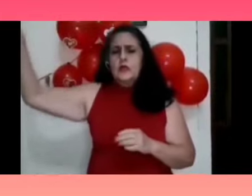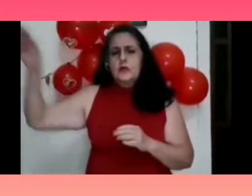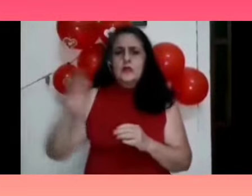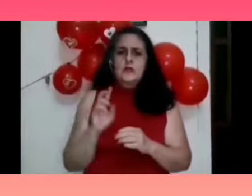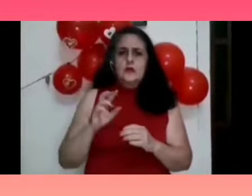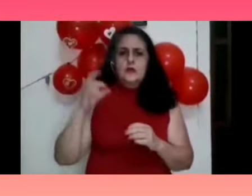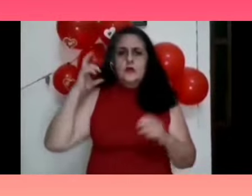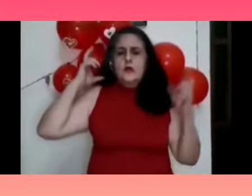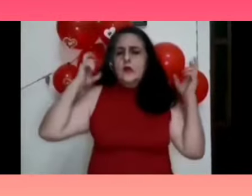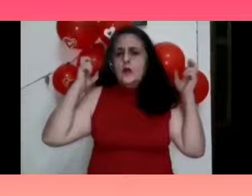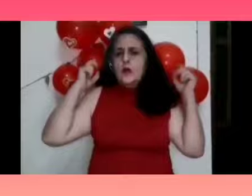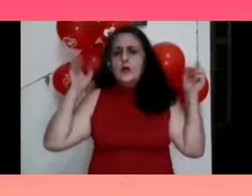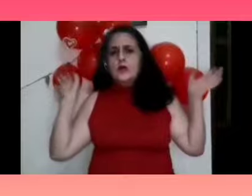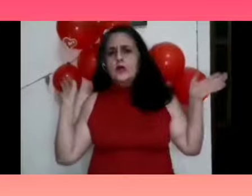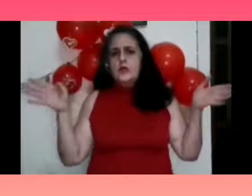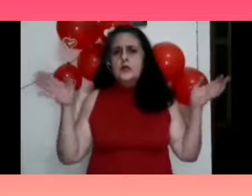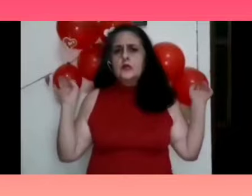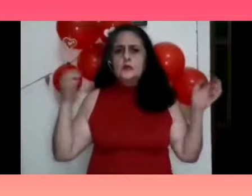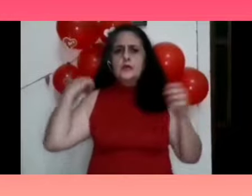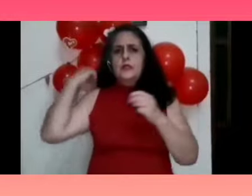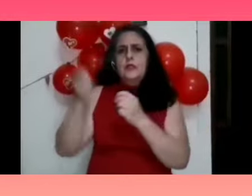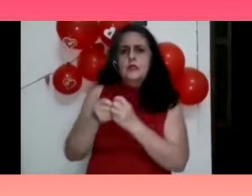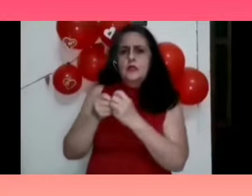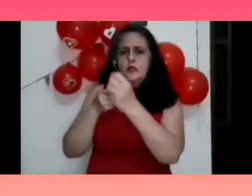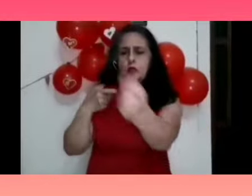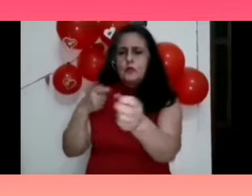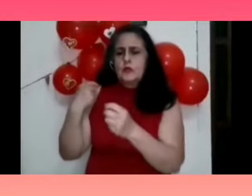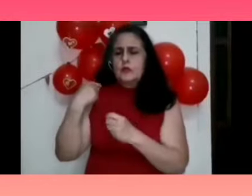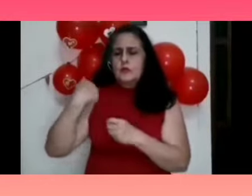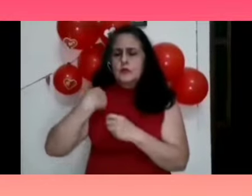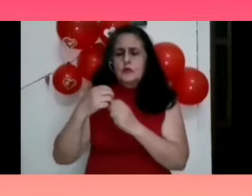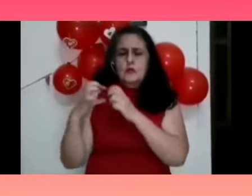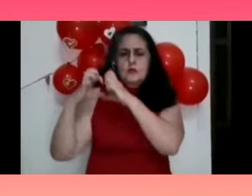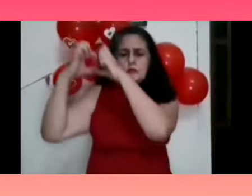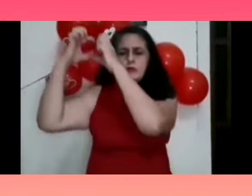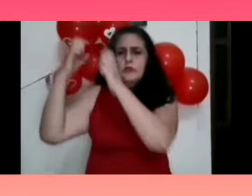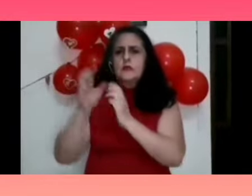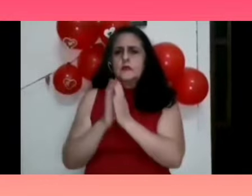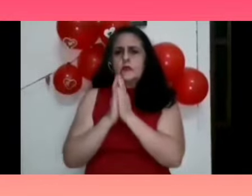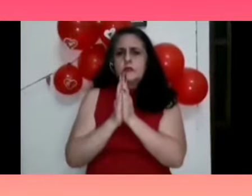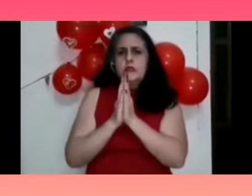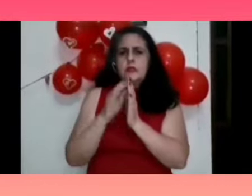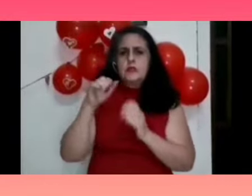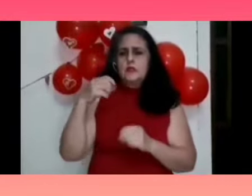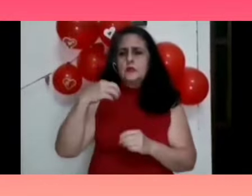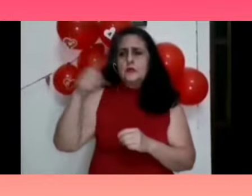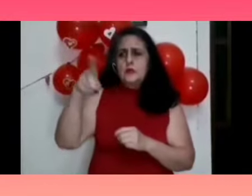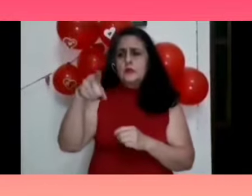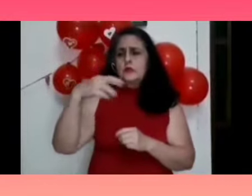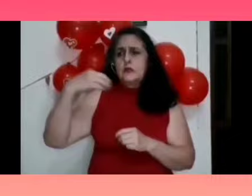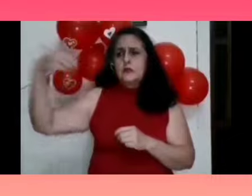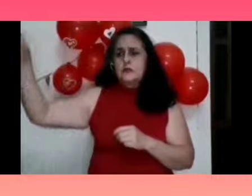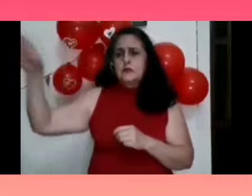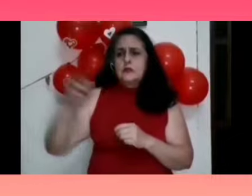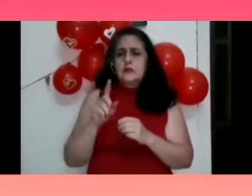en el olvido Oye Cupido, ¿por qué te has ido?